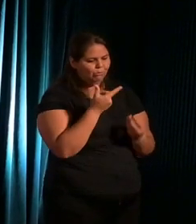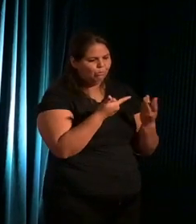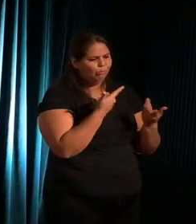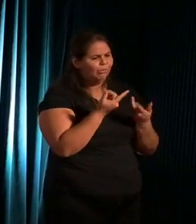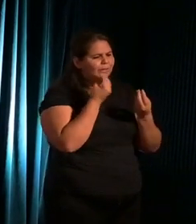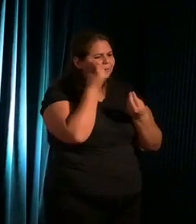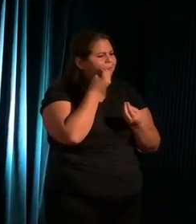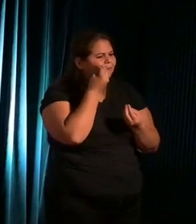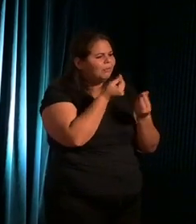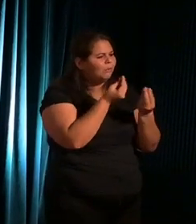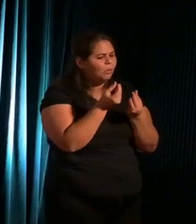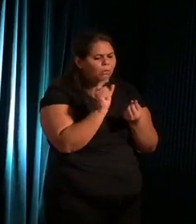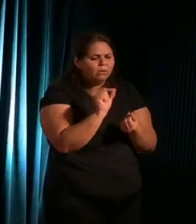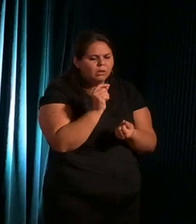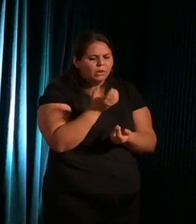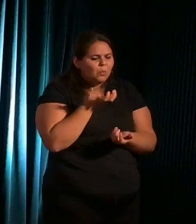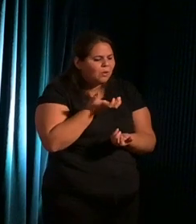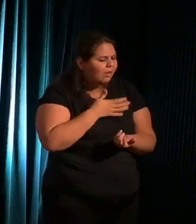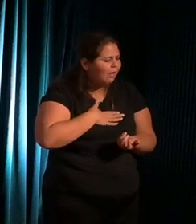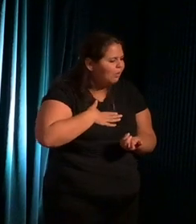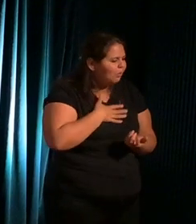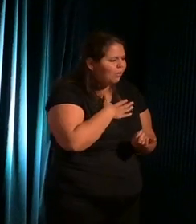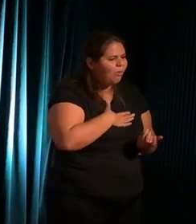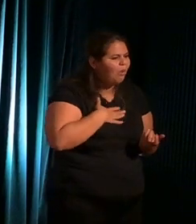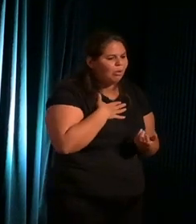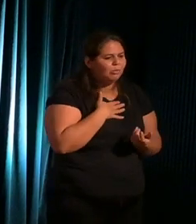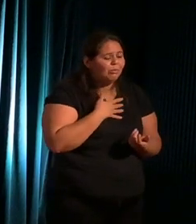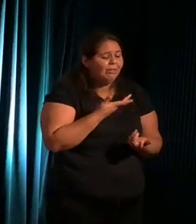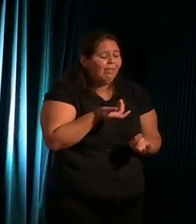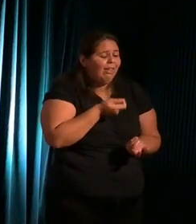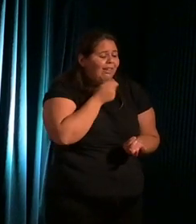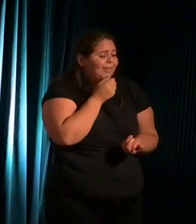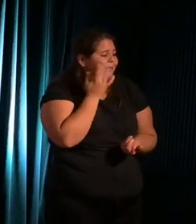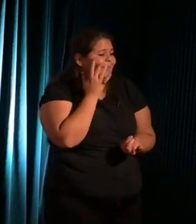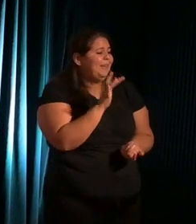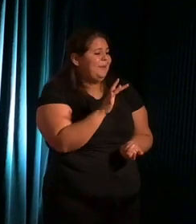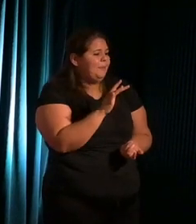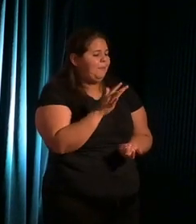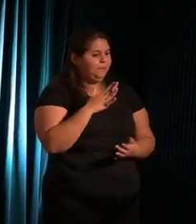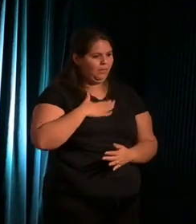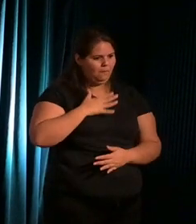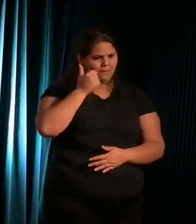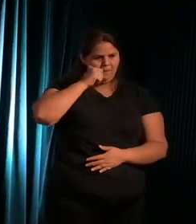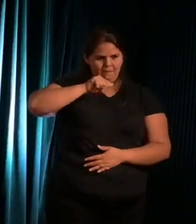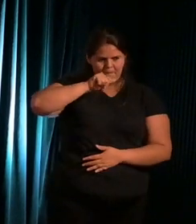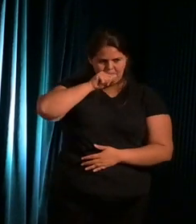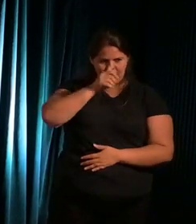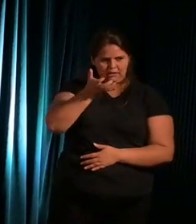que na minha cabeça o que que eu ia fazer, né? A minha mãe queria que eu fosse